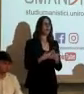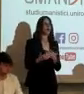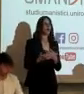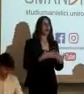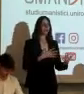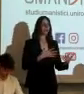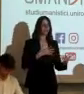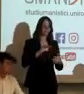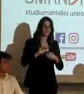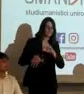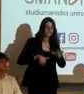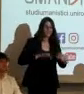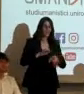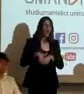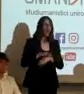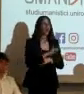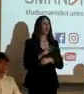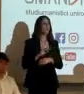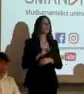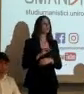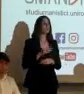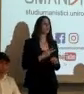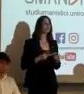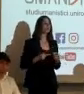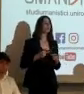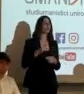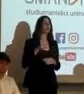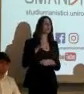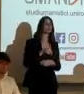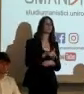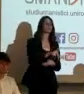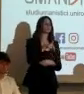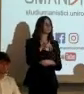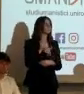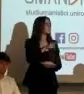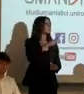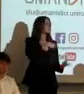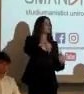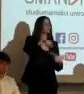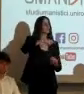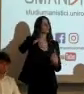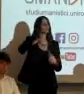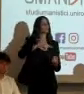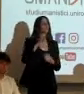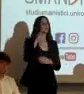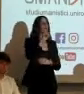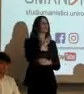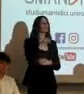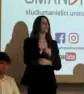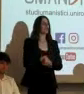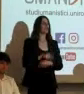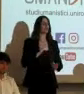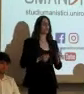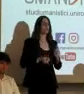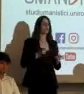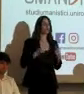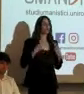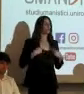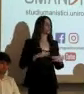andando in giro, cercando di capire come vive come vivono le popolazioni locali oggi nel territorio e